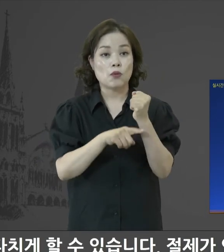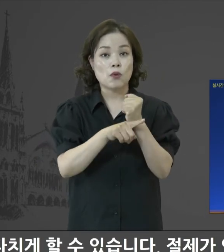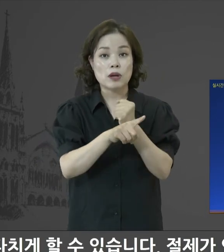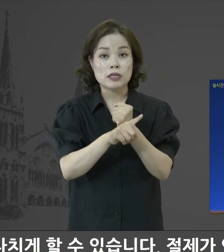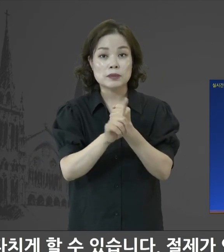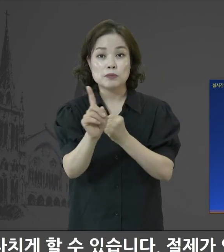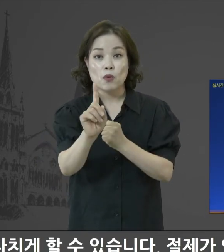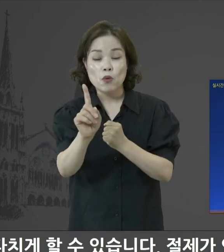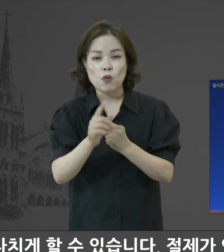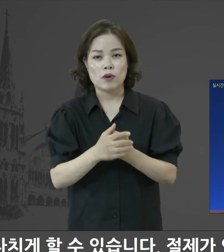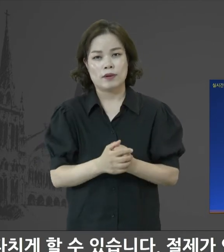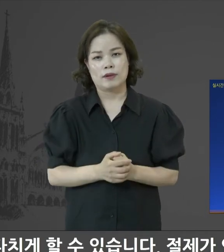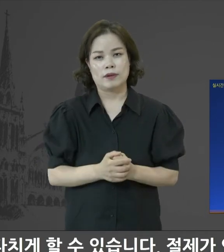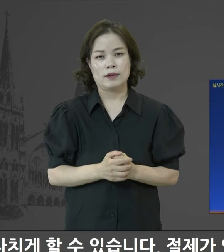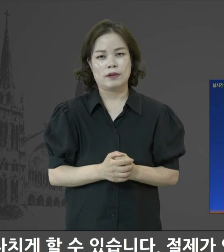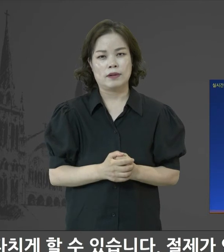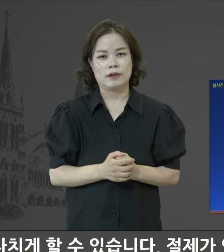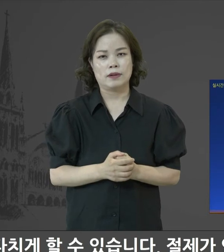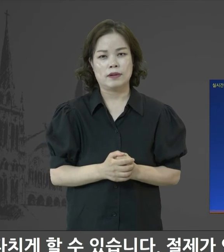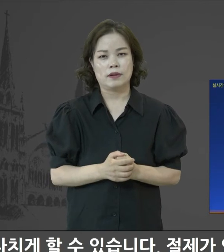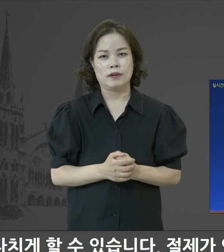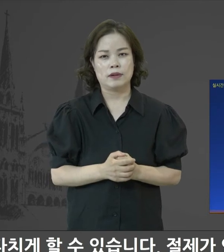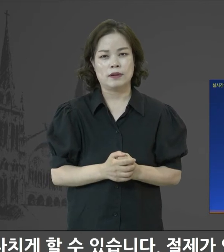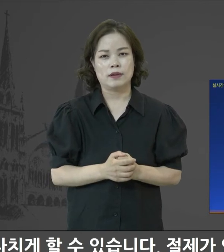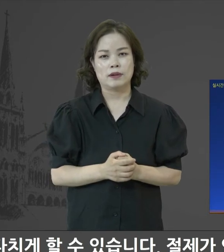주는 게 뭐냐면,